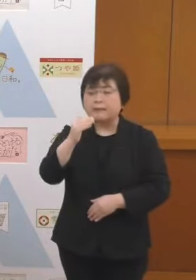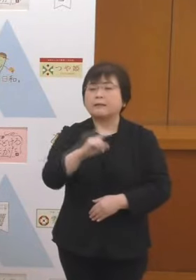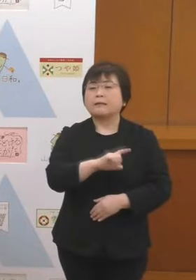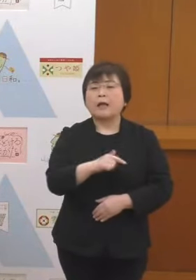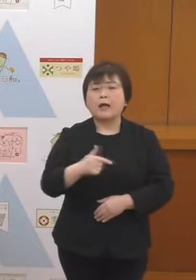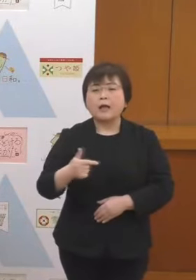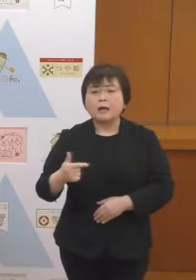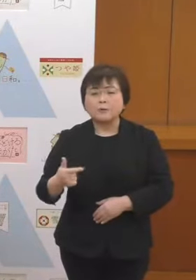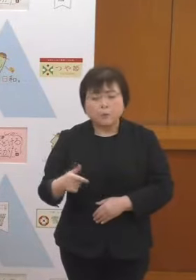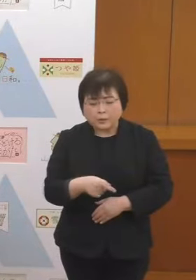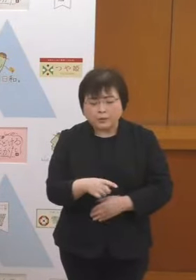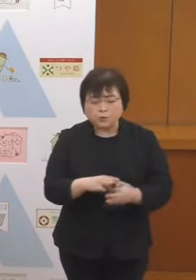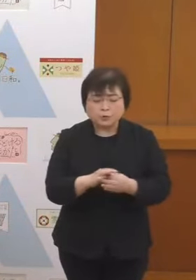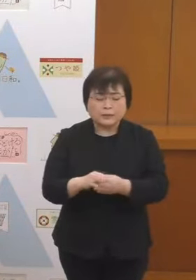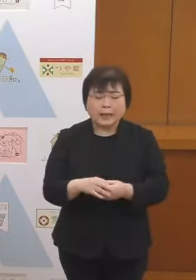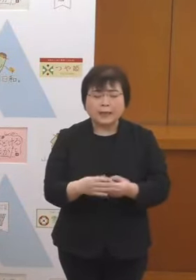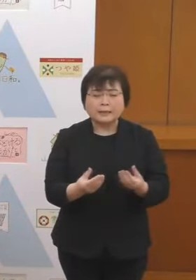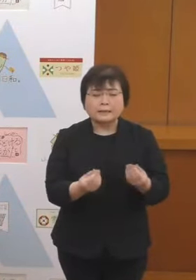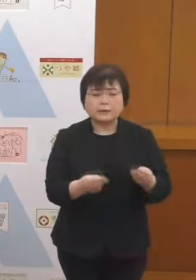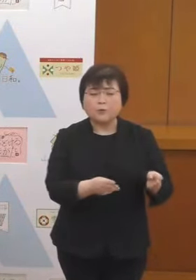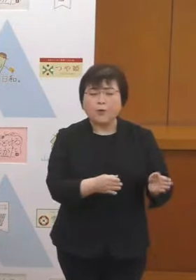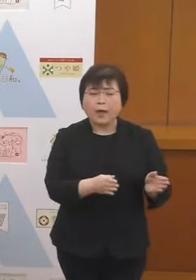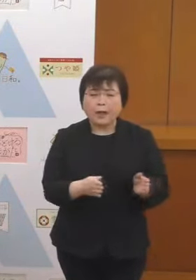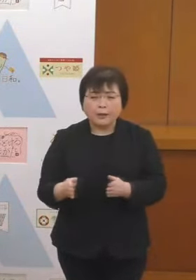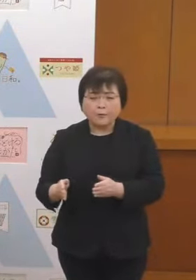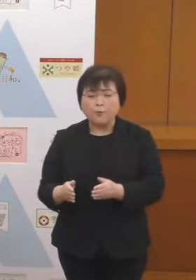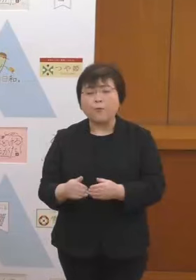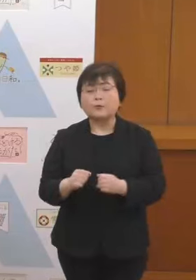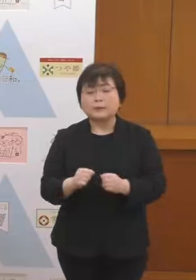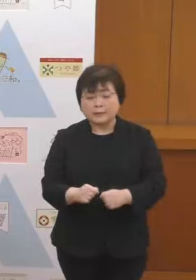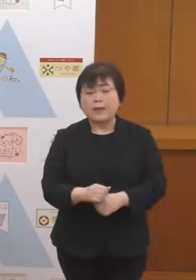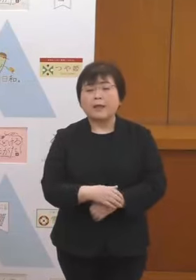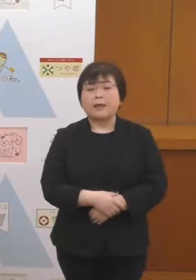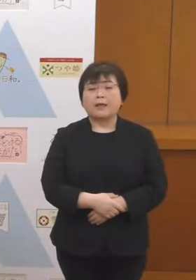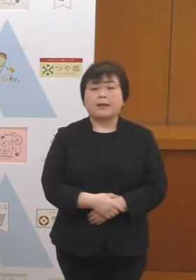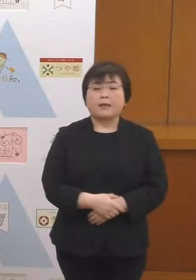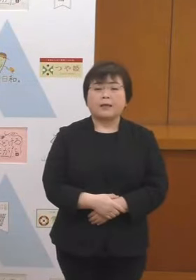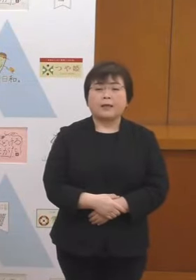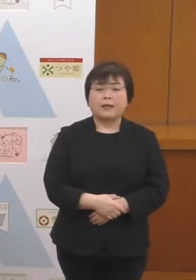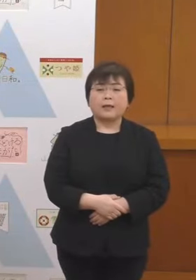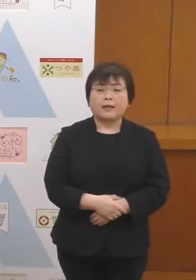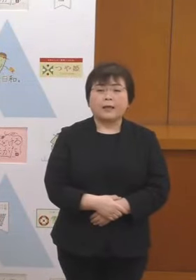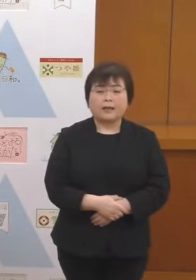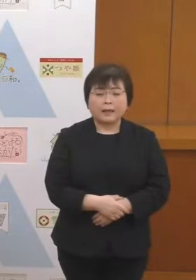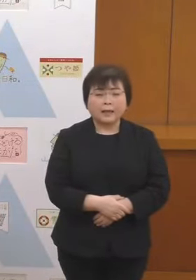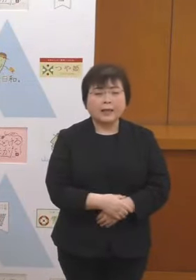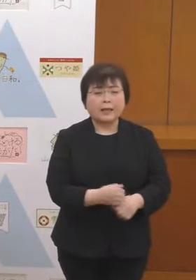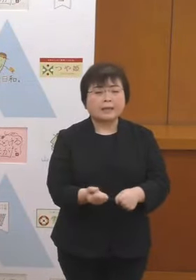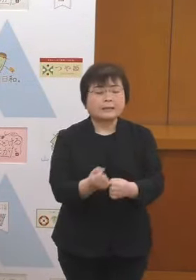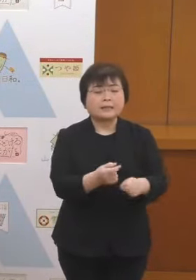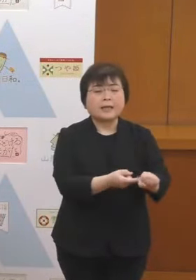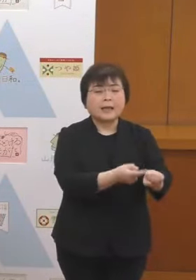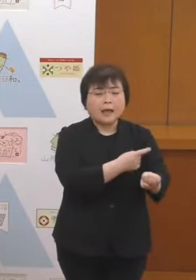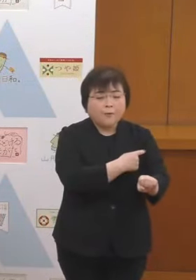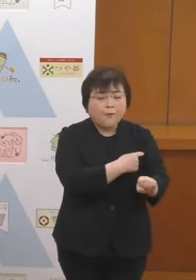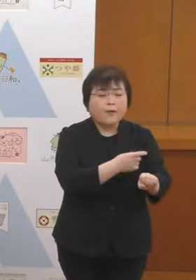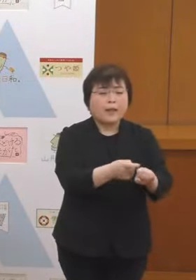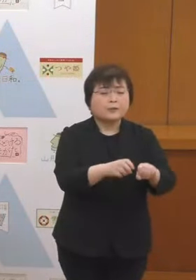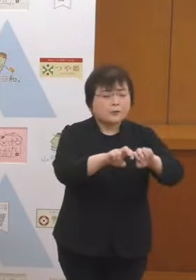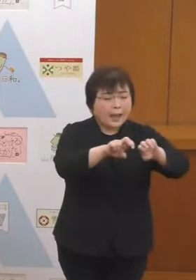もきちんと配慮をしながらですねえその上でえ再生可能エネルギーの